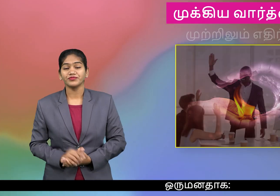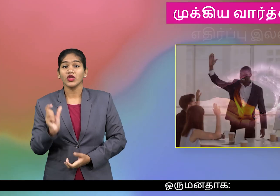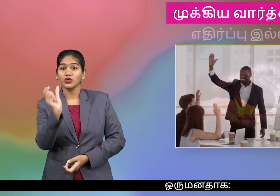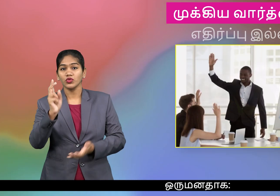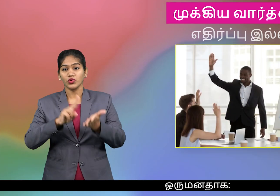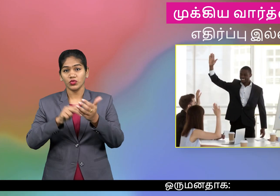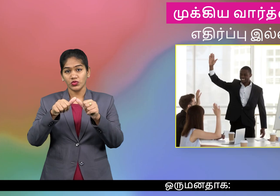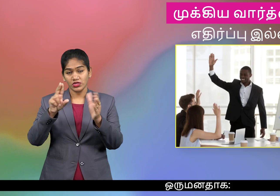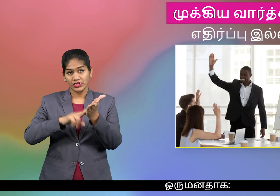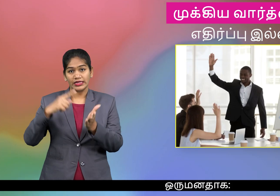ஒருமனதாக: